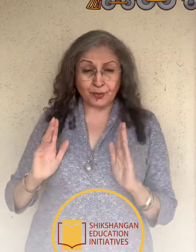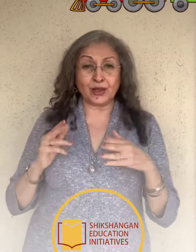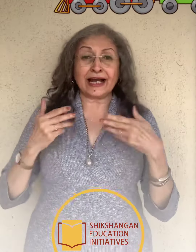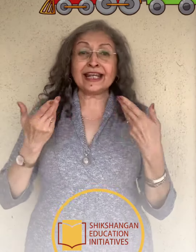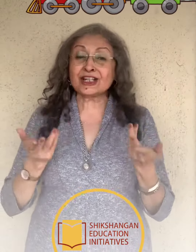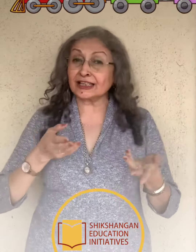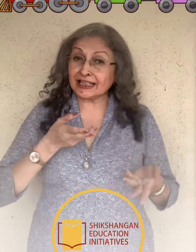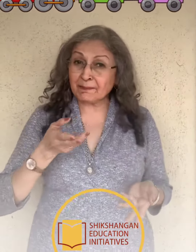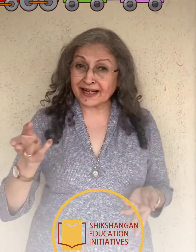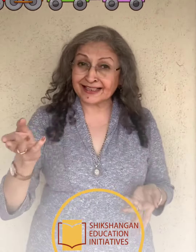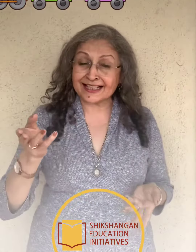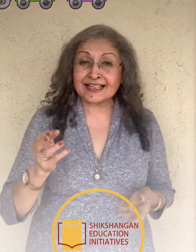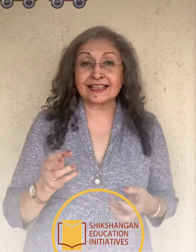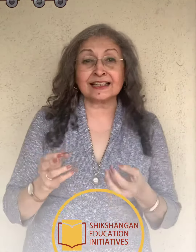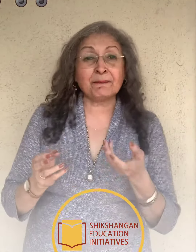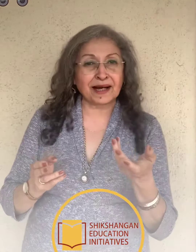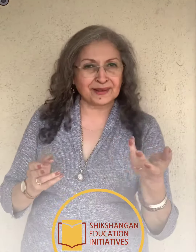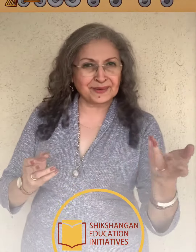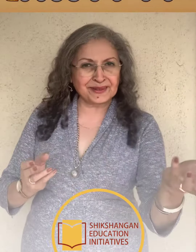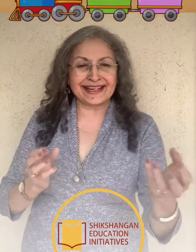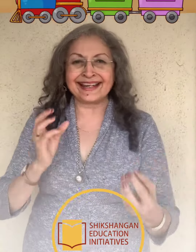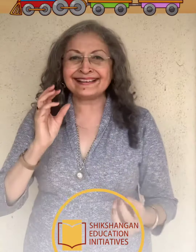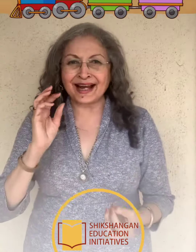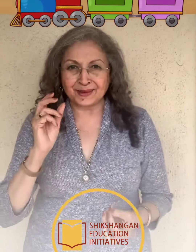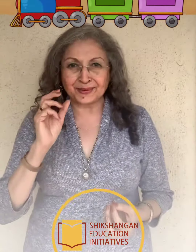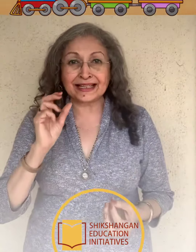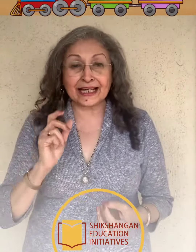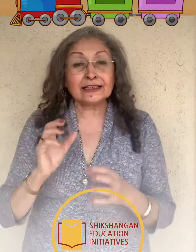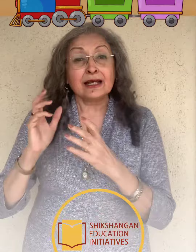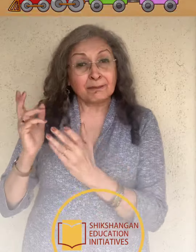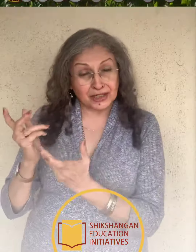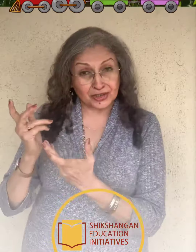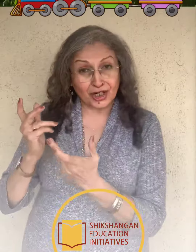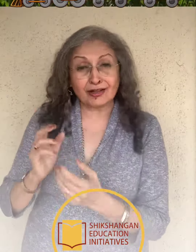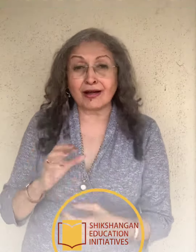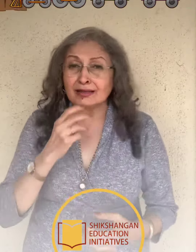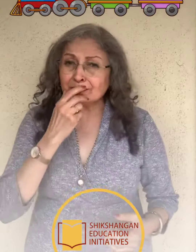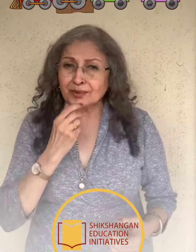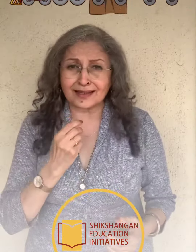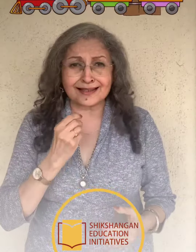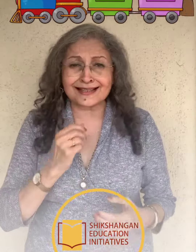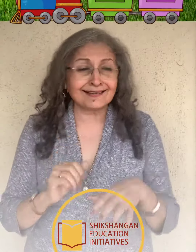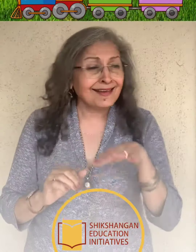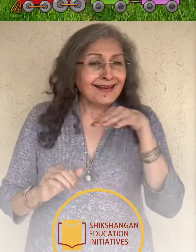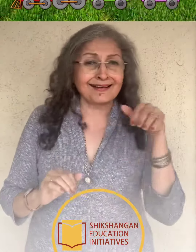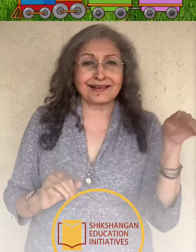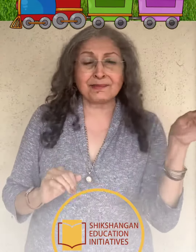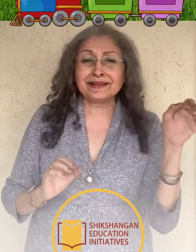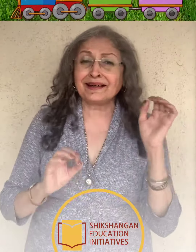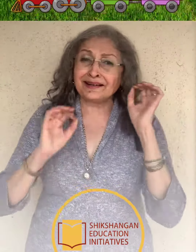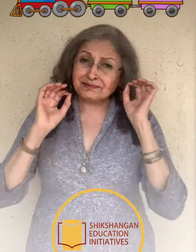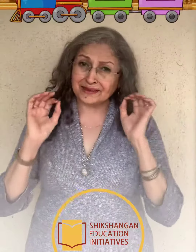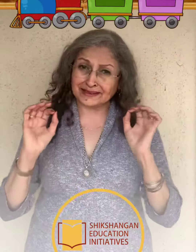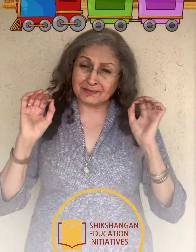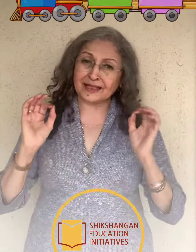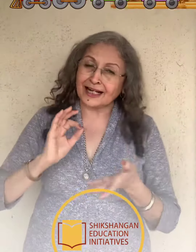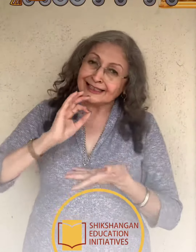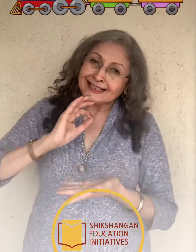फुलाए छाती पार कर जाती बालू रेत आलू के खेत बाजरा धान बूढ़ा किसान हरा मैदान मंदिर मकान चाय